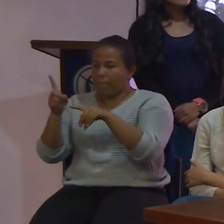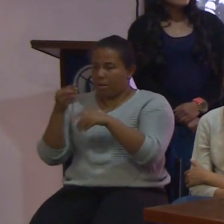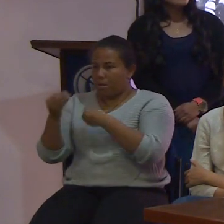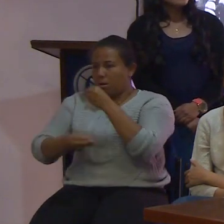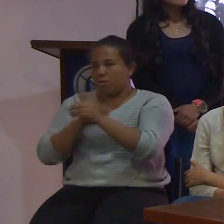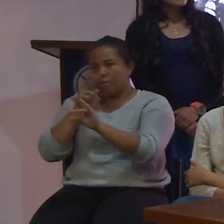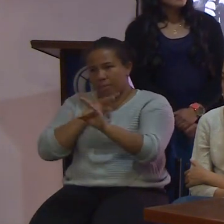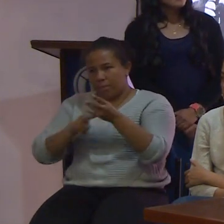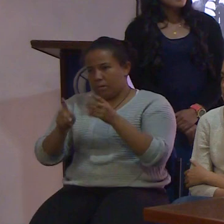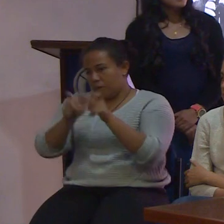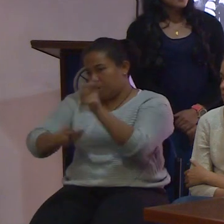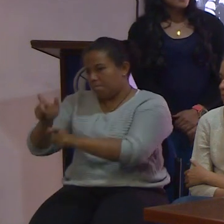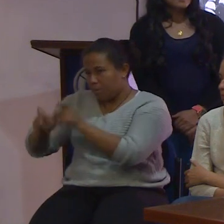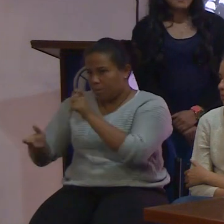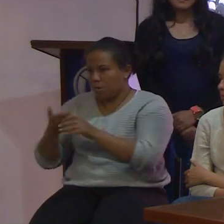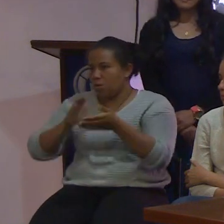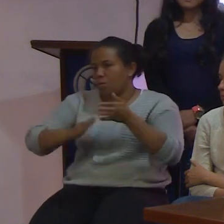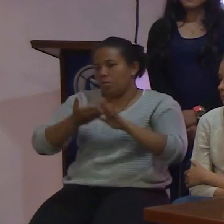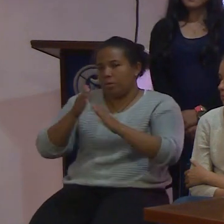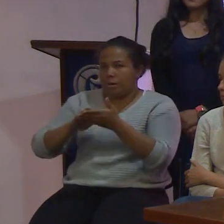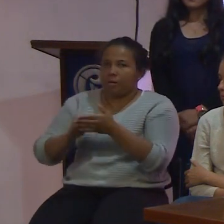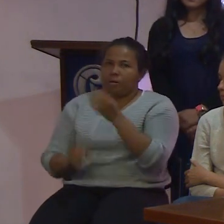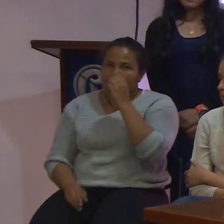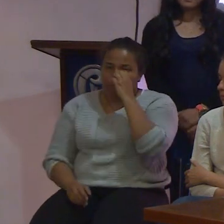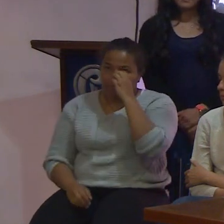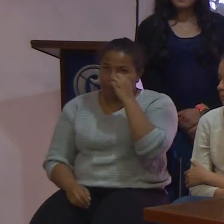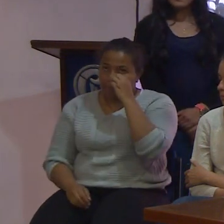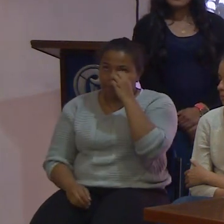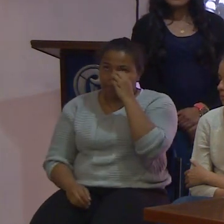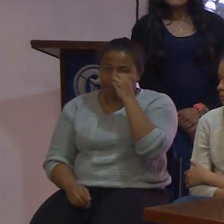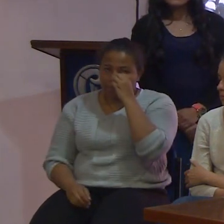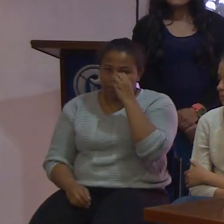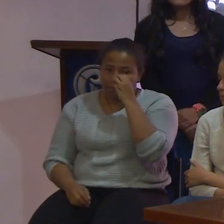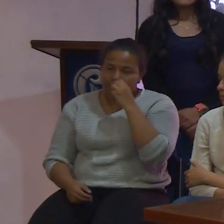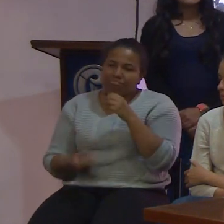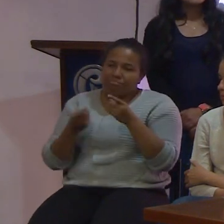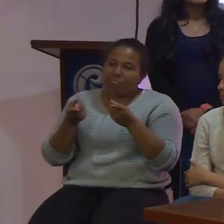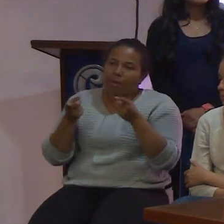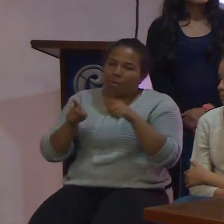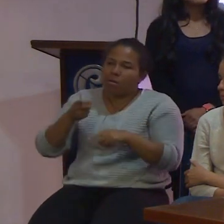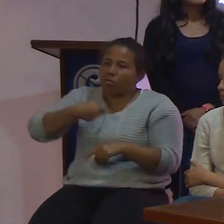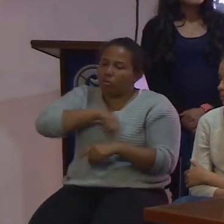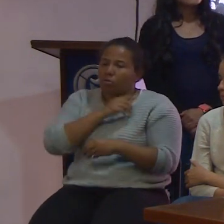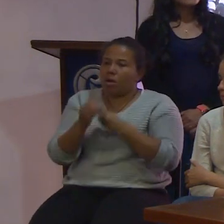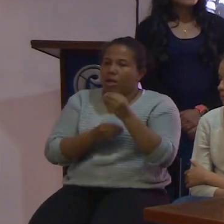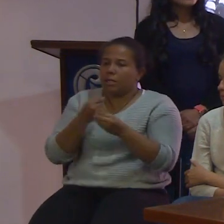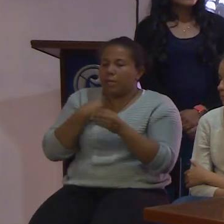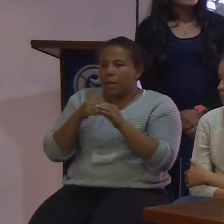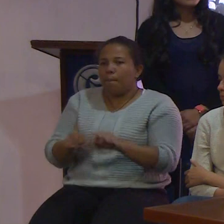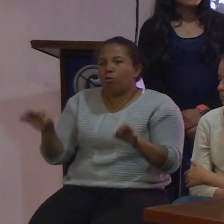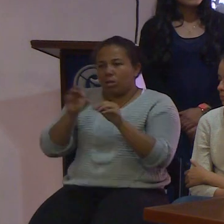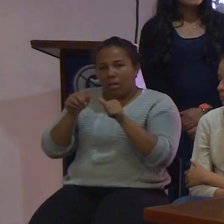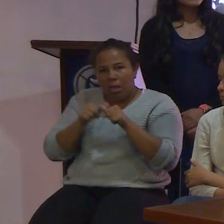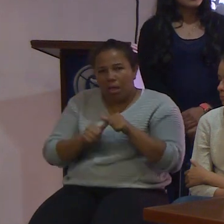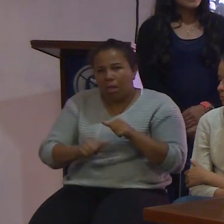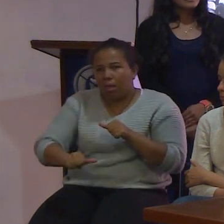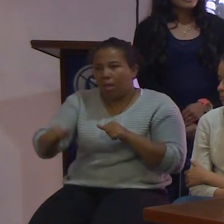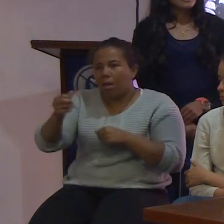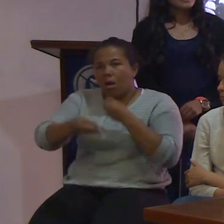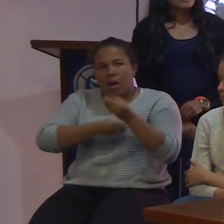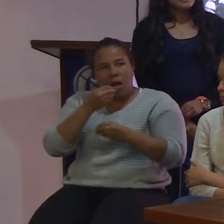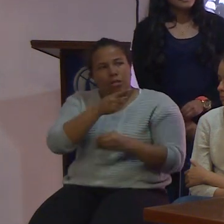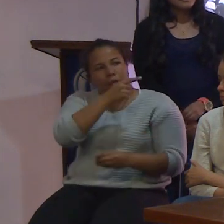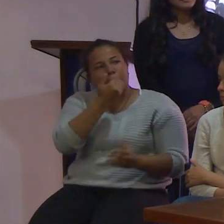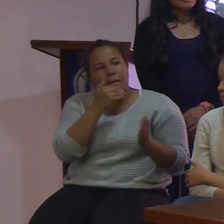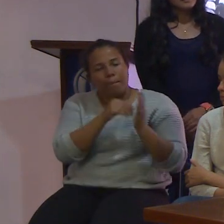Y ya también, digamos, la importancia de la conservación que ha venido trabajando, digamos, el